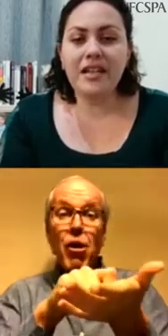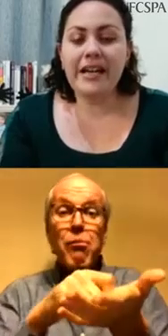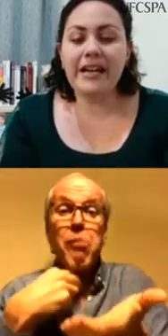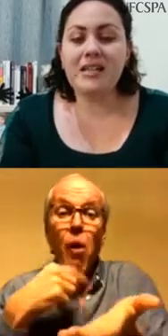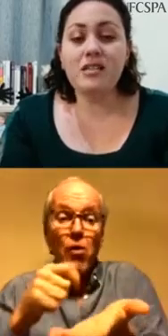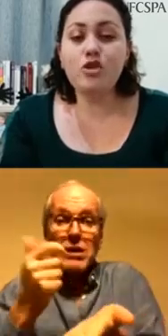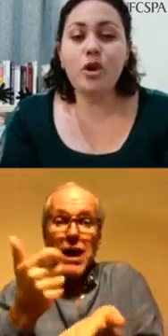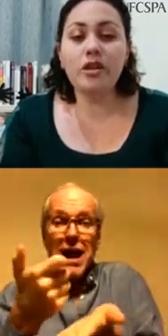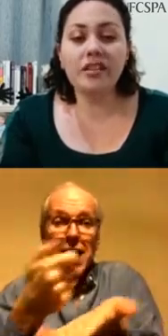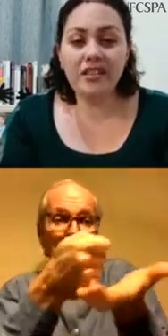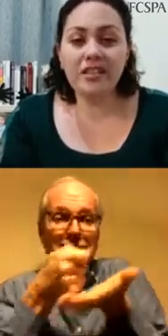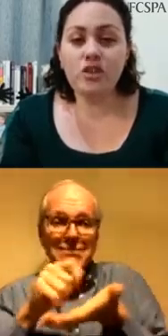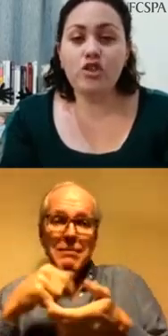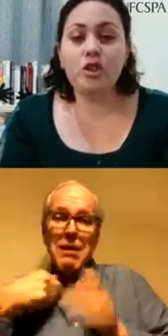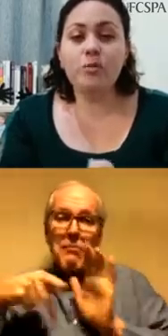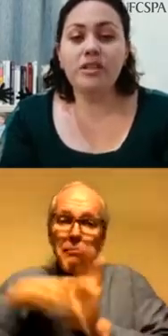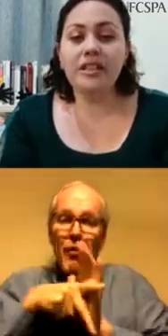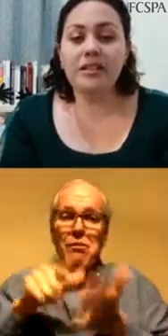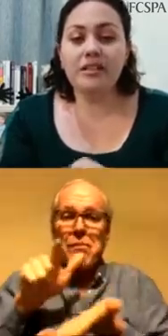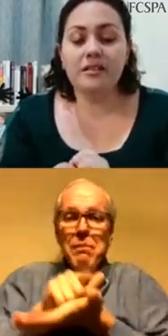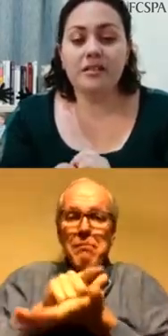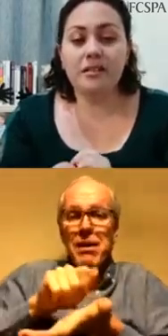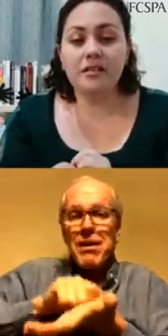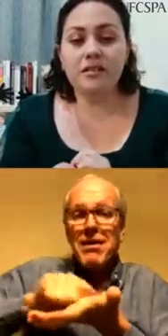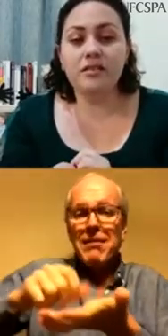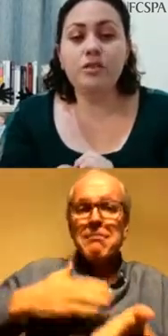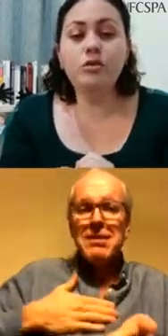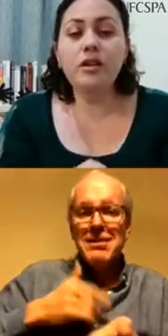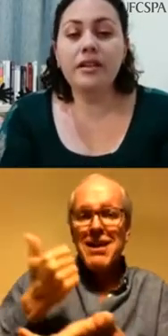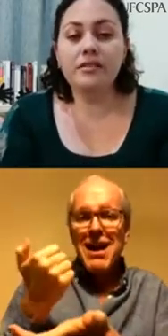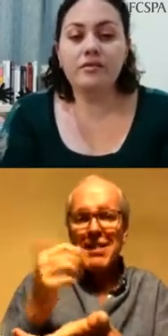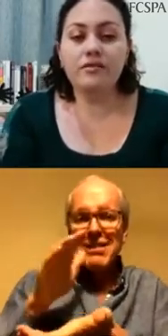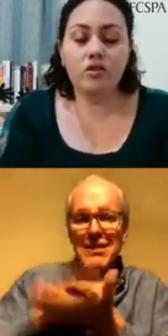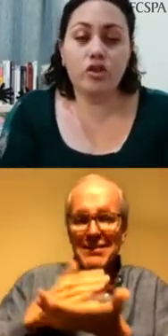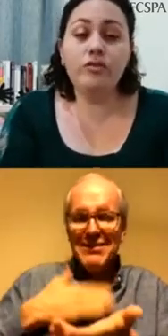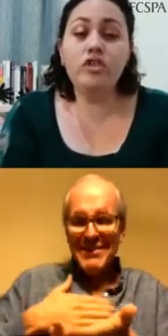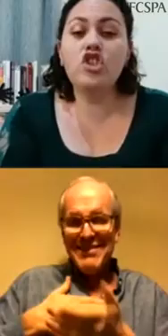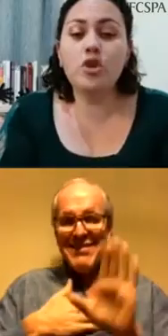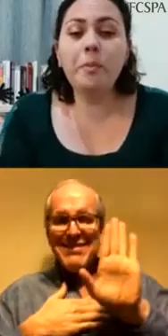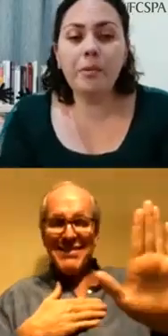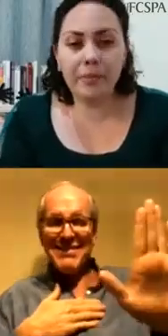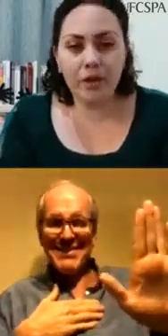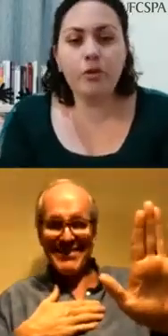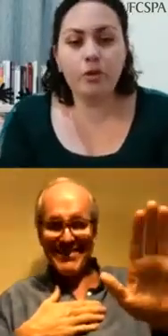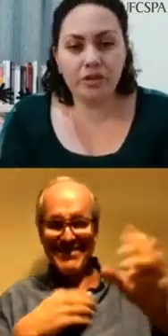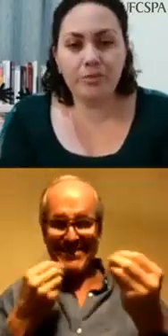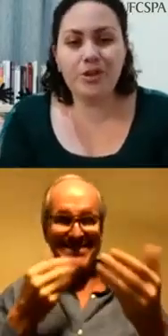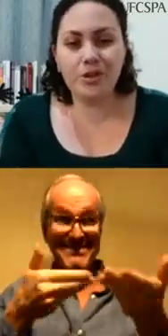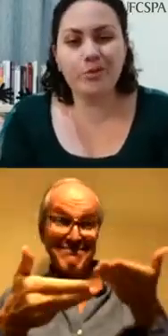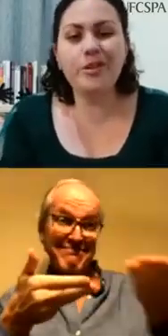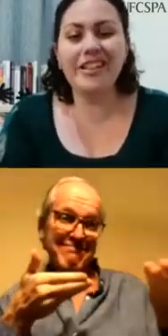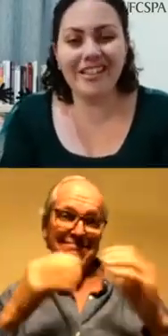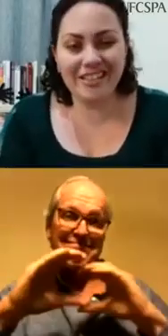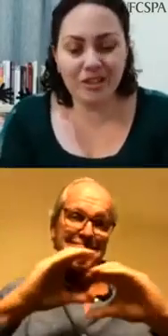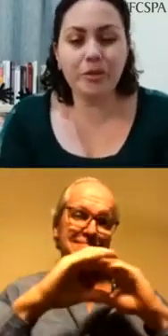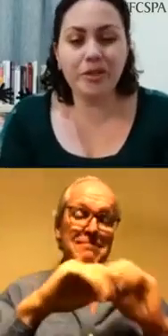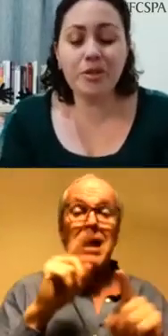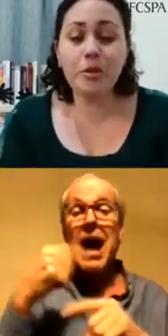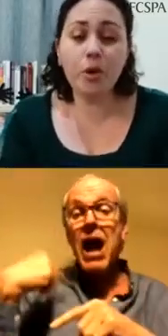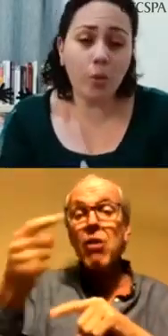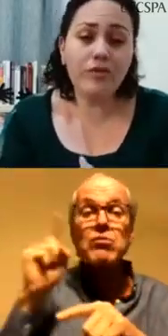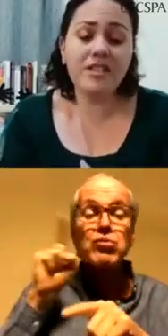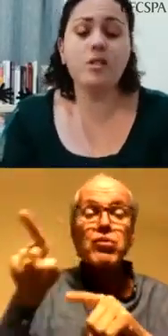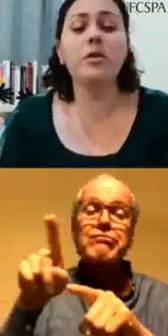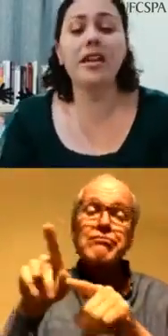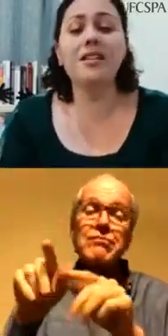pandemia, é esse choque de não poder tanto dividir o papel com a outra pessoa, a caneta com a outra